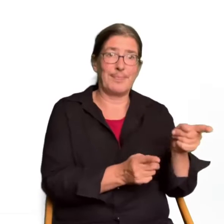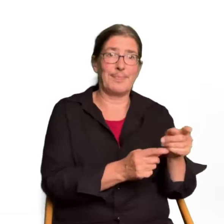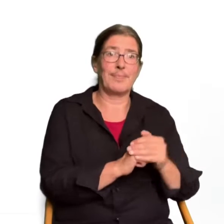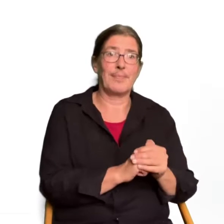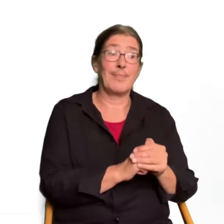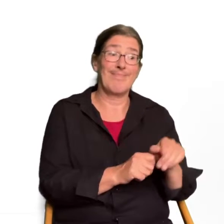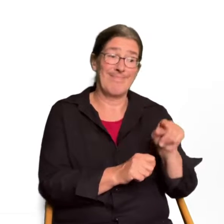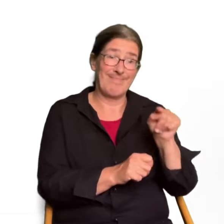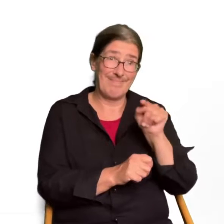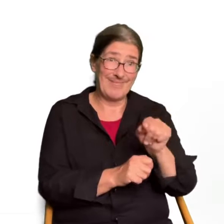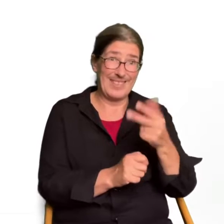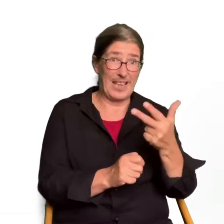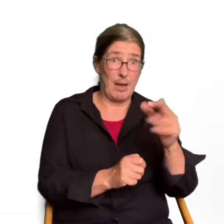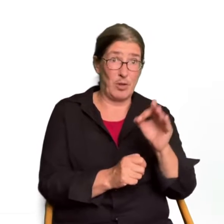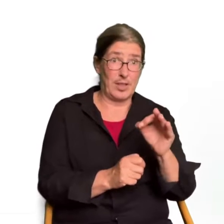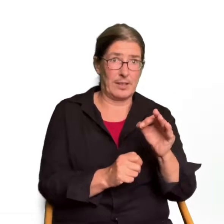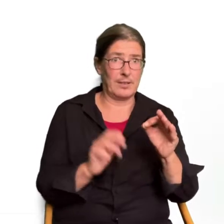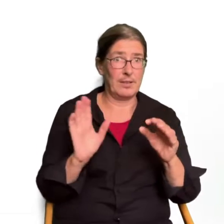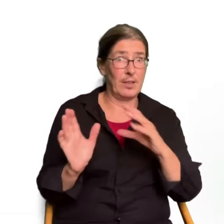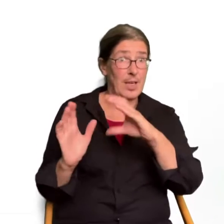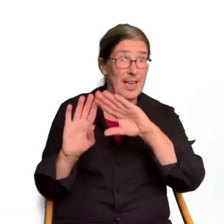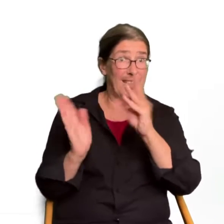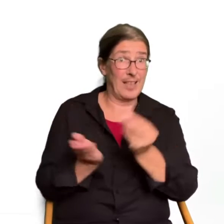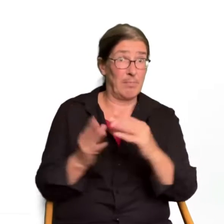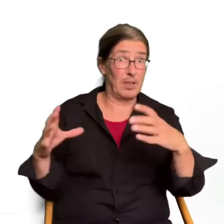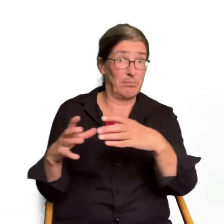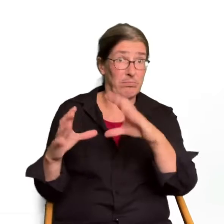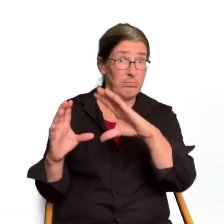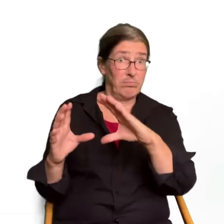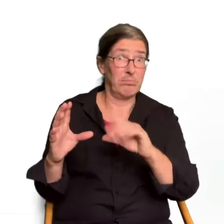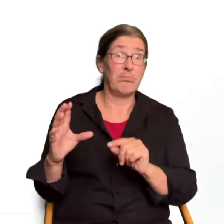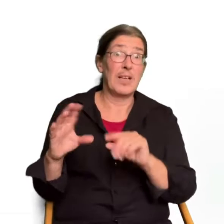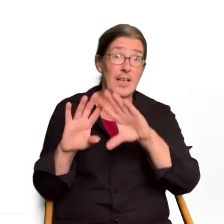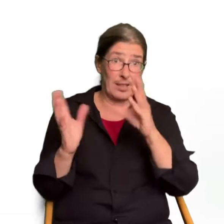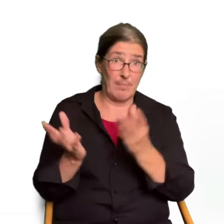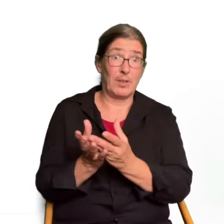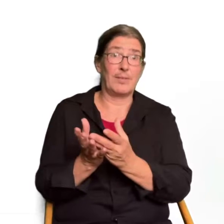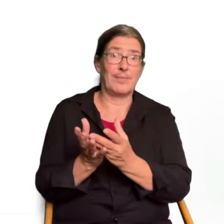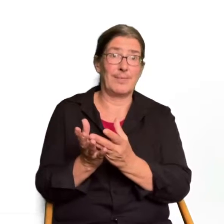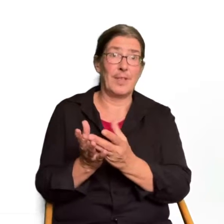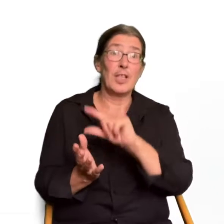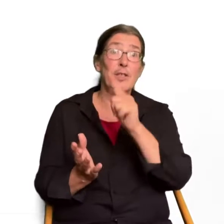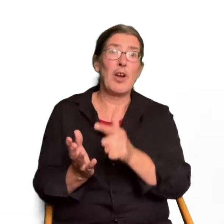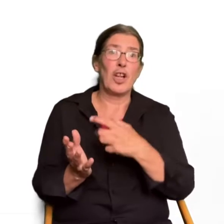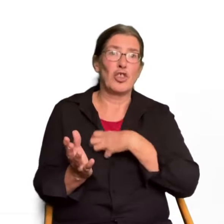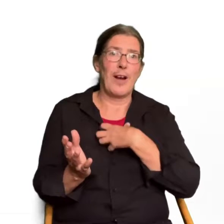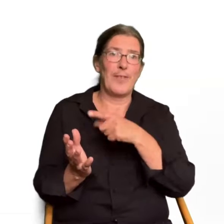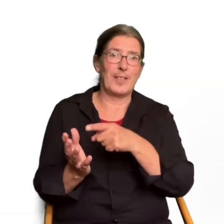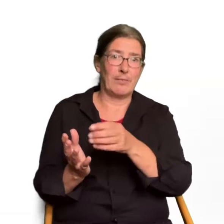und diese drei Prozent das sind eben drei Prozent von der gesamtherde und diese Gesamthärte sind